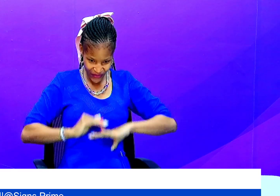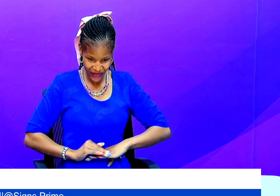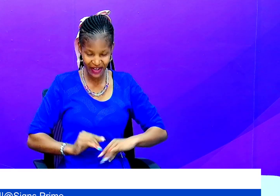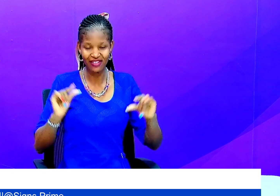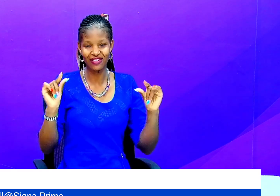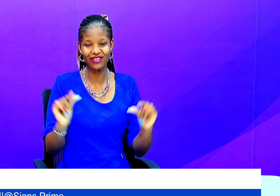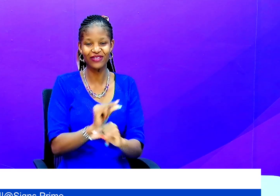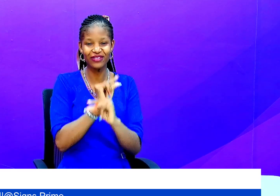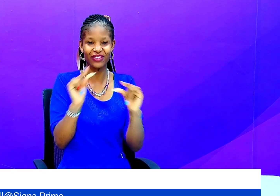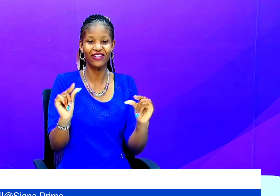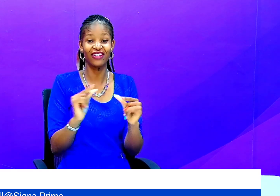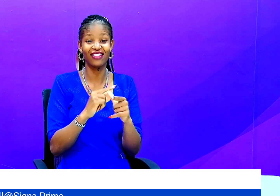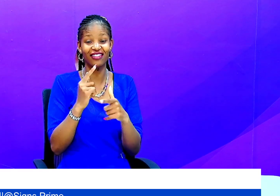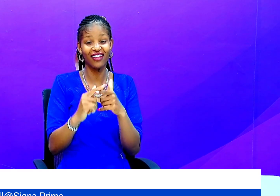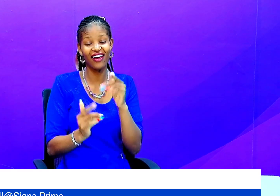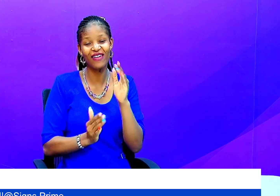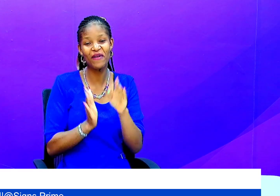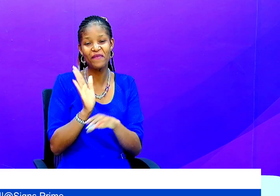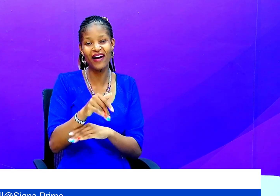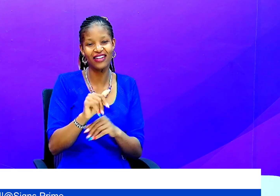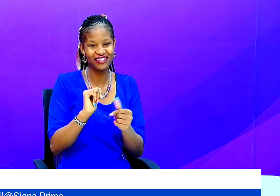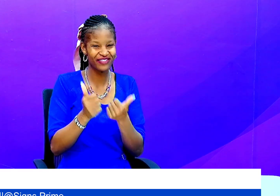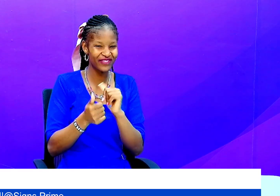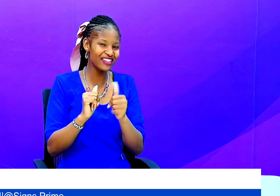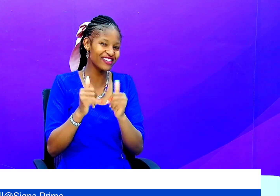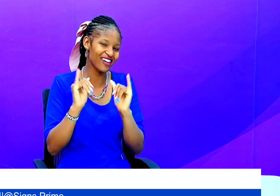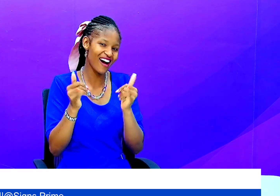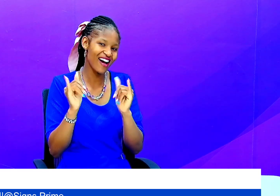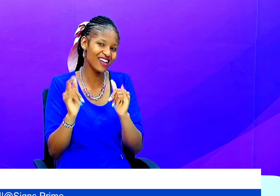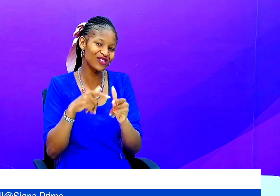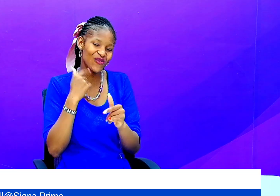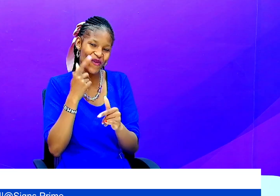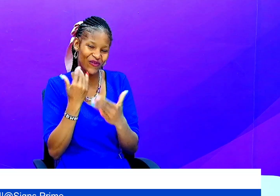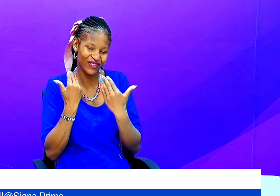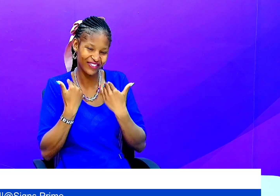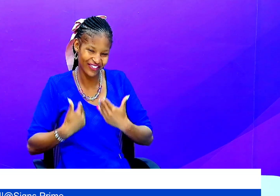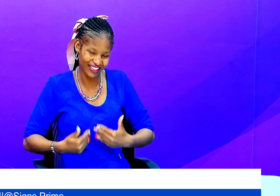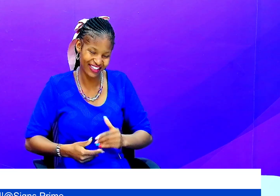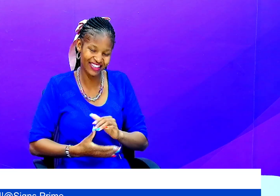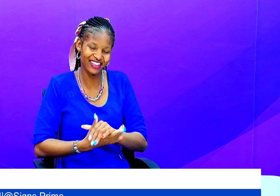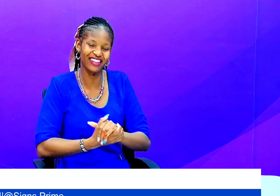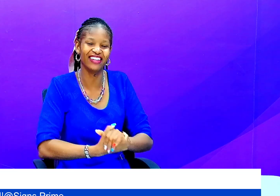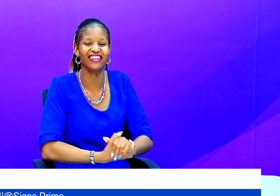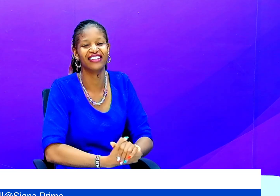We will be taking a commercial break. We will be back with the sports news. With me.